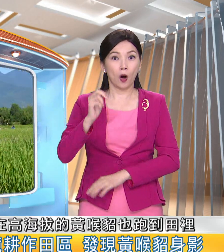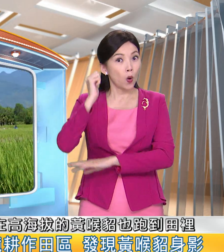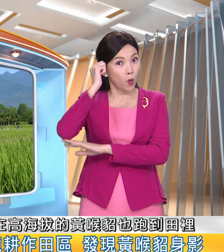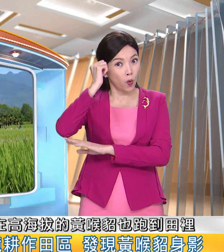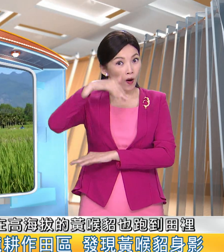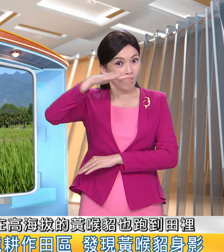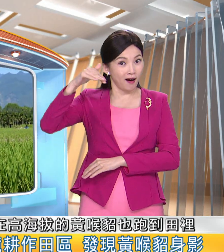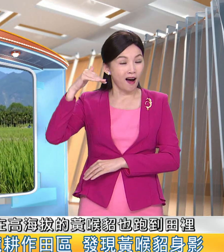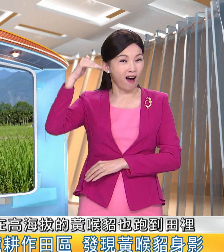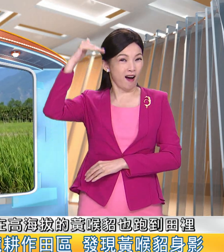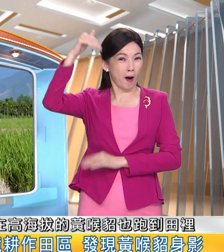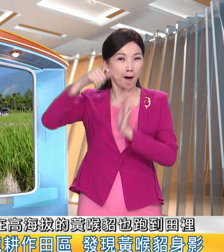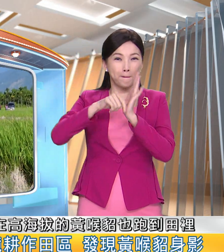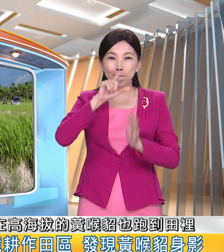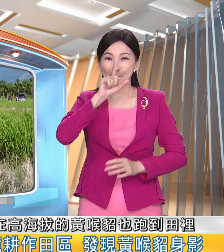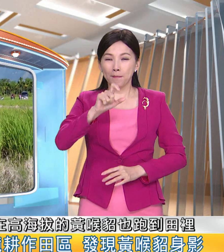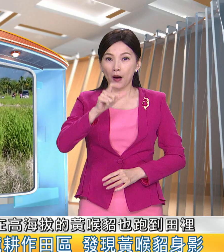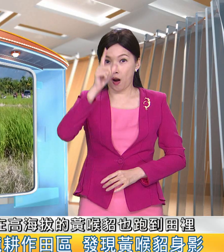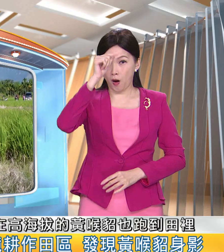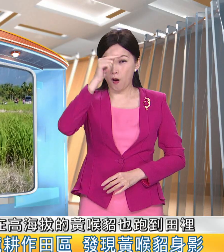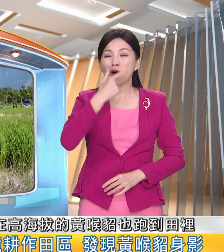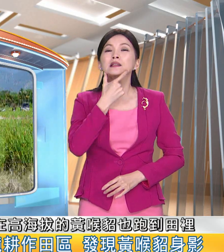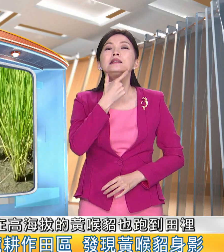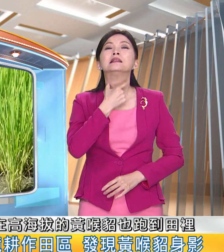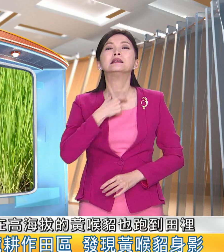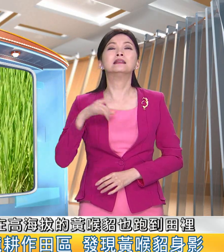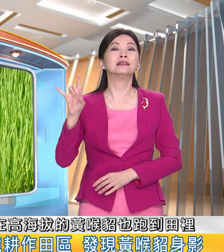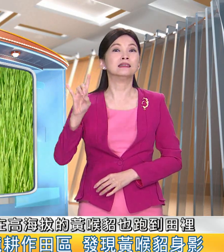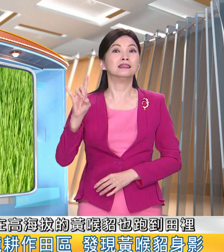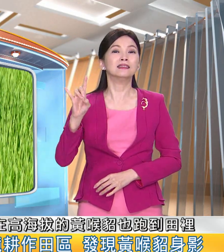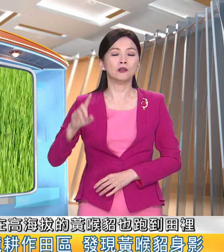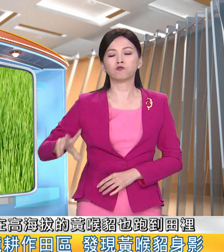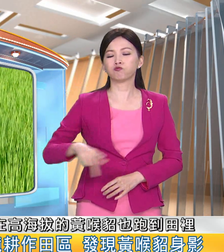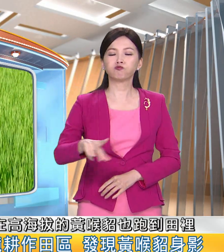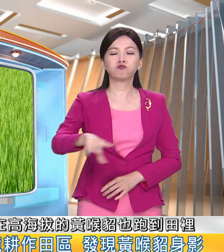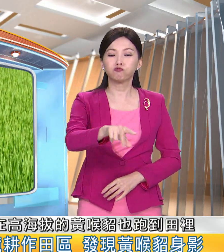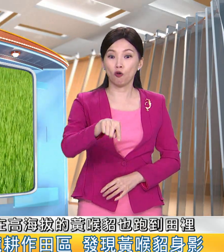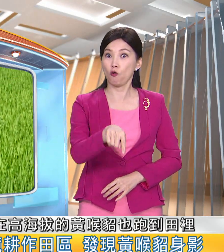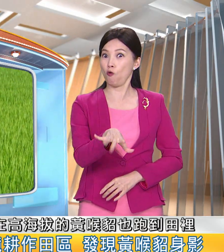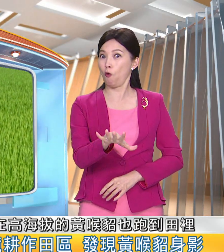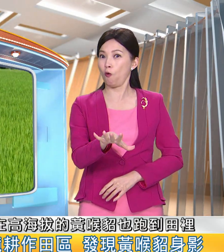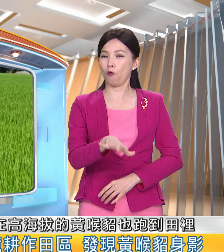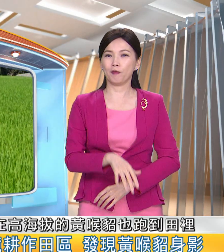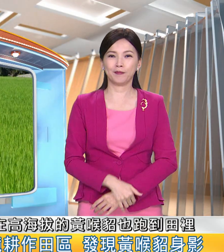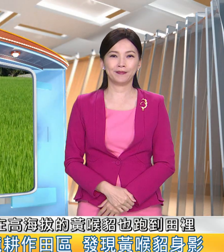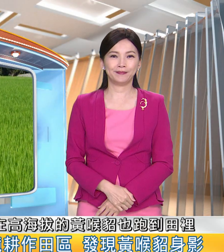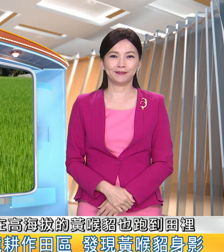还有生长在高海拔的黄喉貂也跑到了田里头。